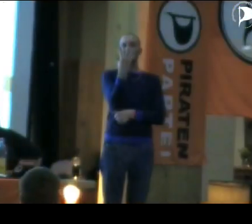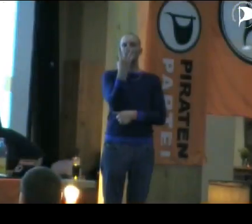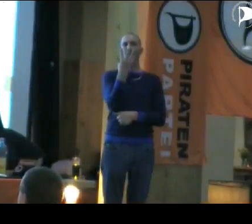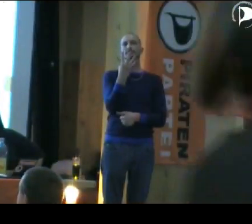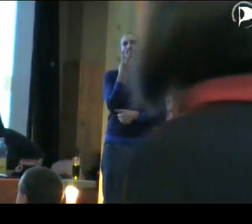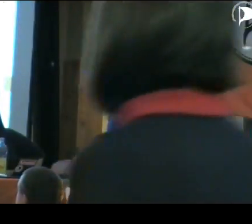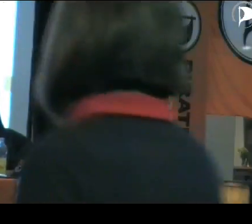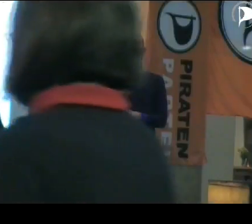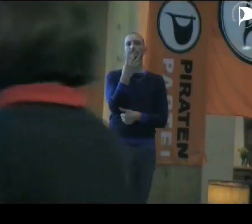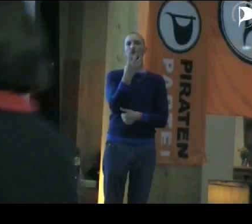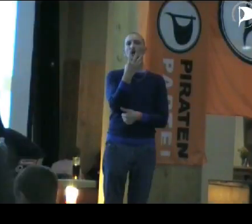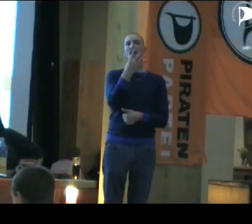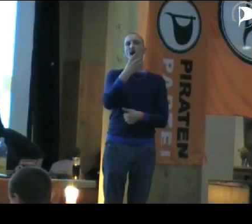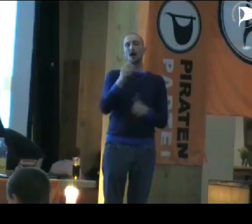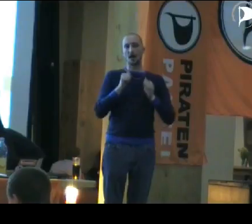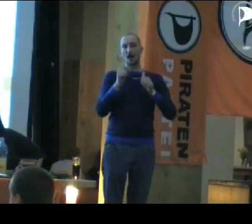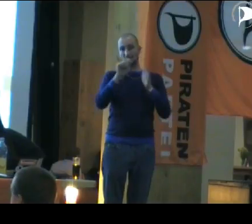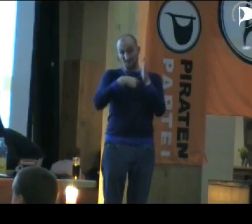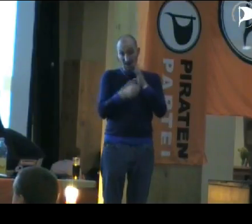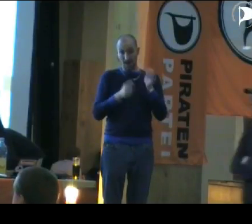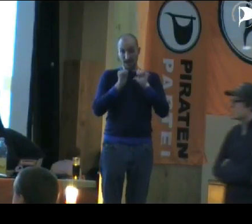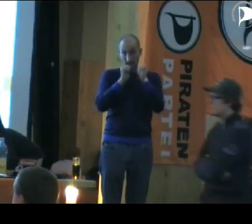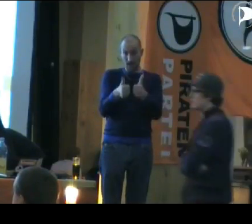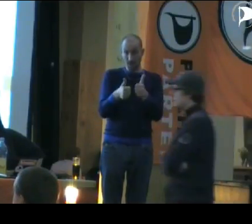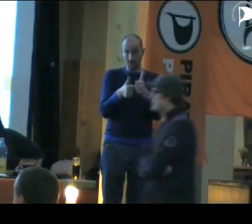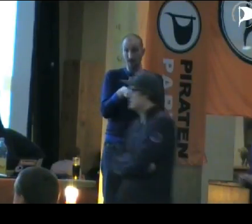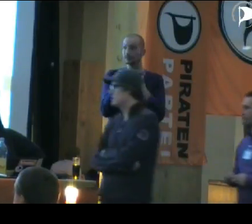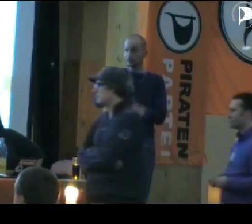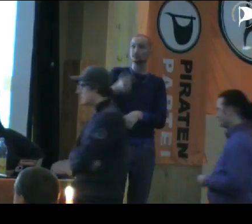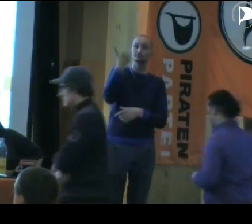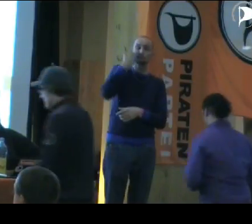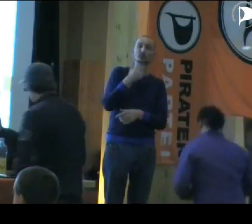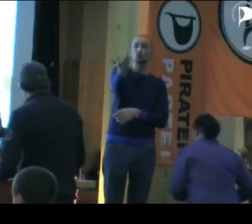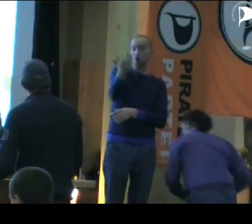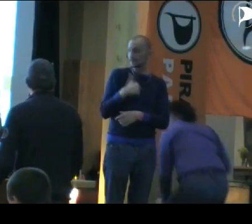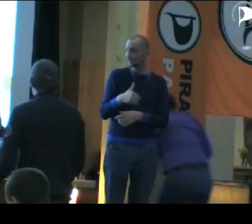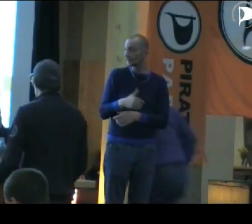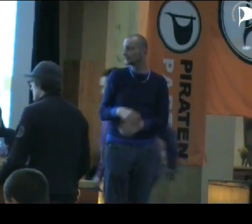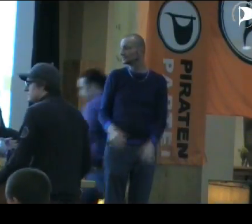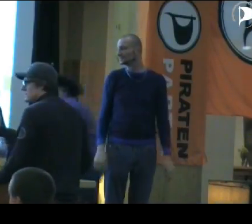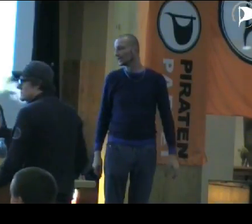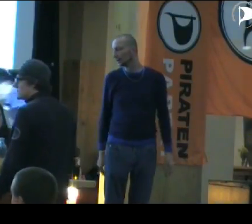bitte hier von der marke von tieren zu rechnen dass tickets abholen